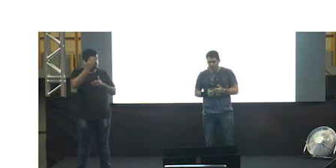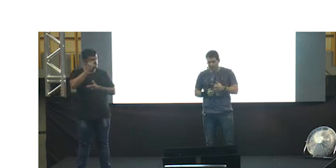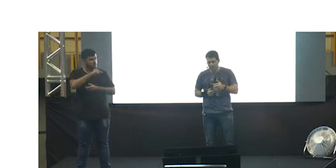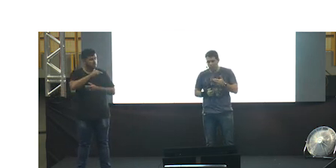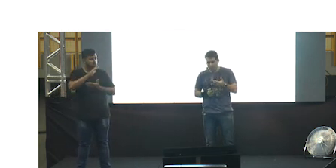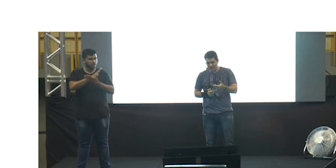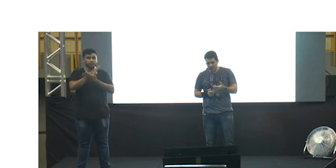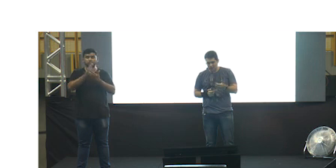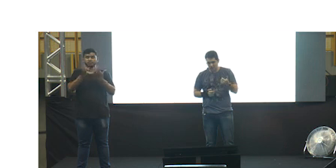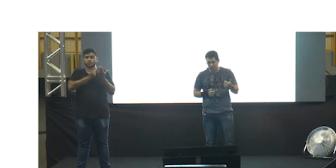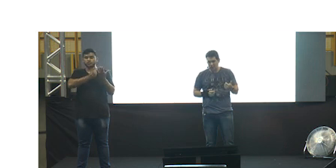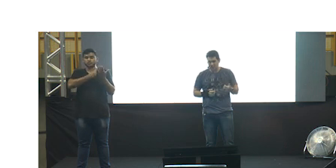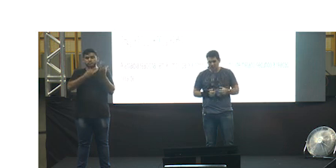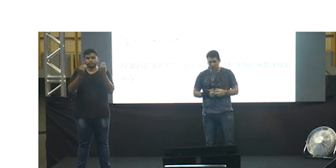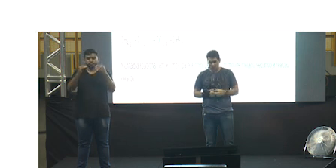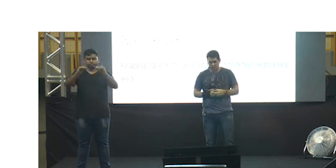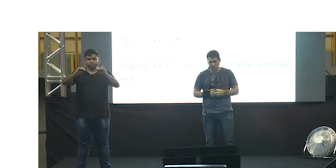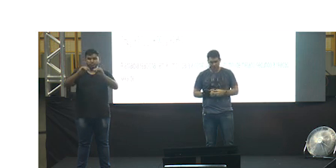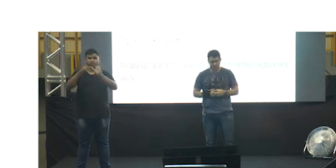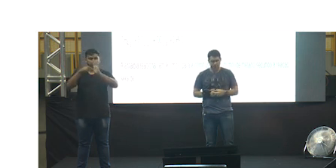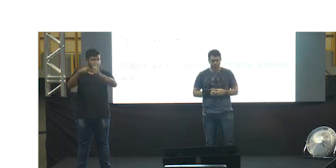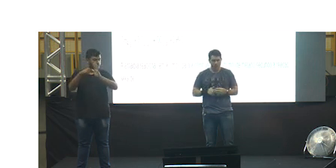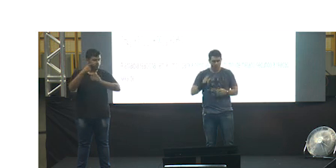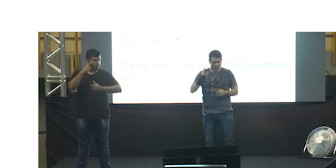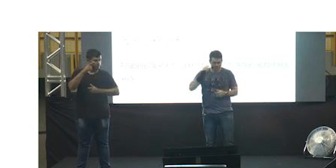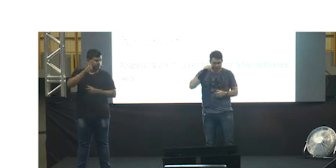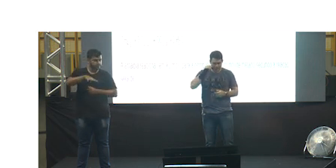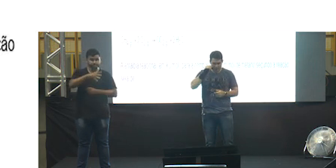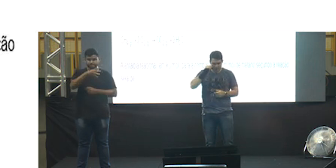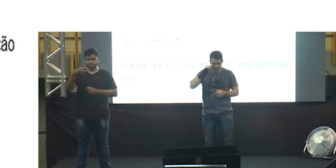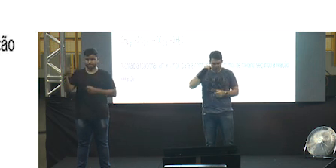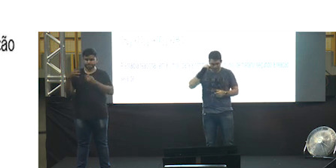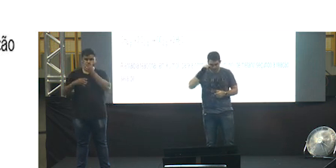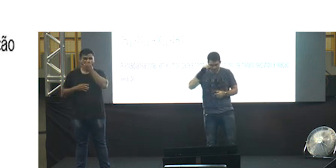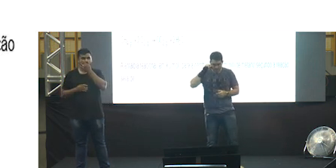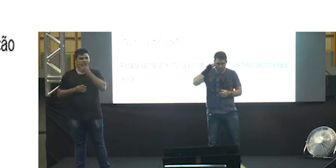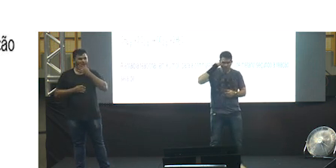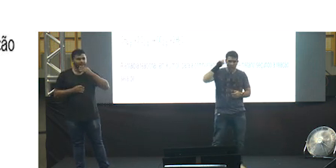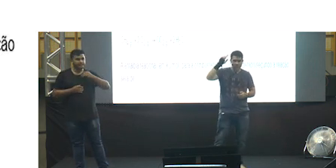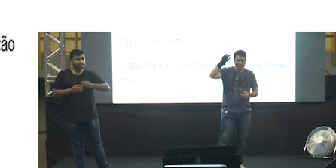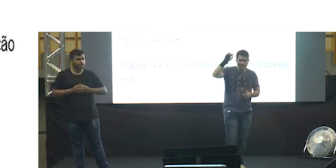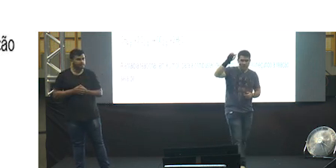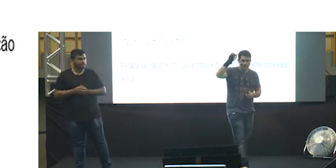de ligação entre alguns átomos são fornecidos no quadro abaixo. Então, está aqui a ligação, ó.